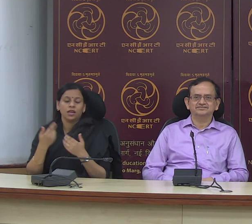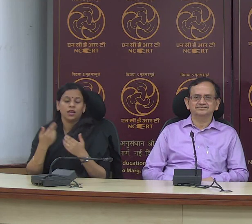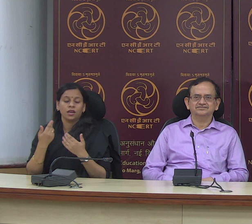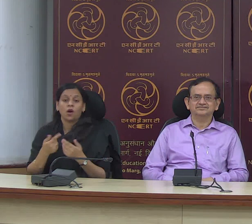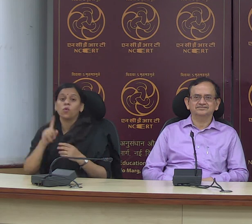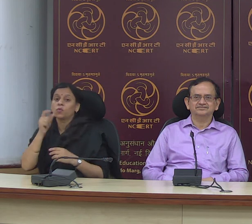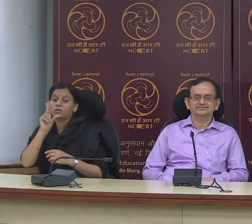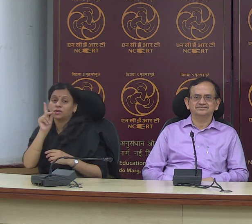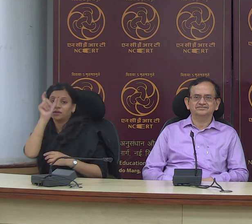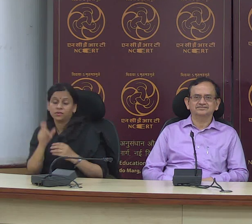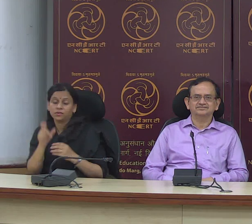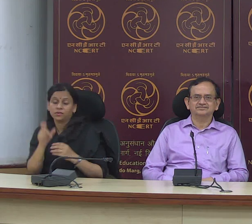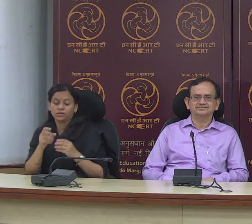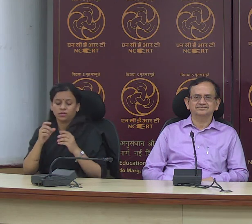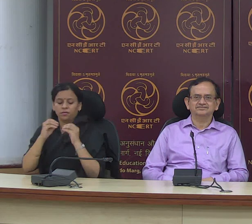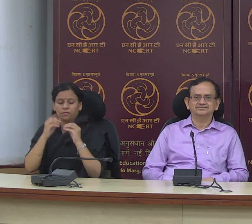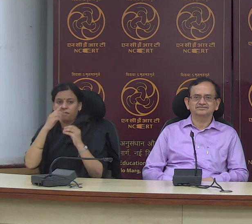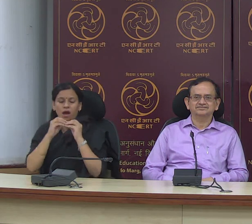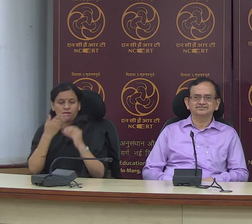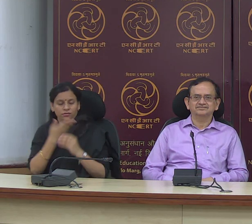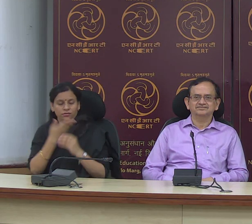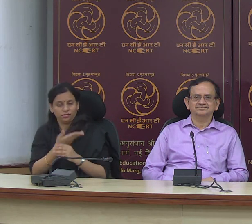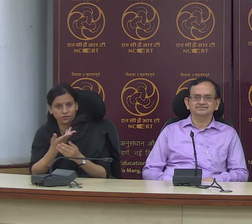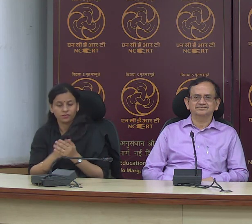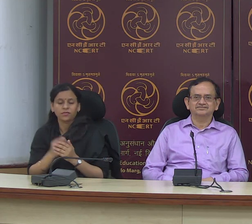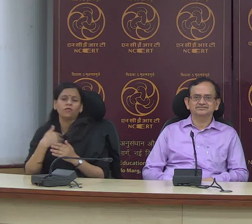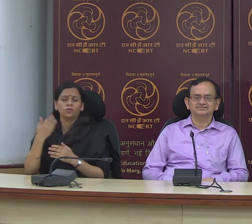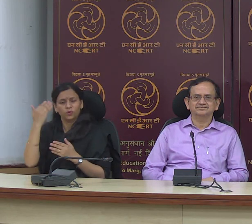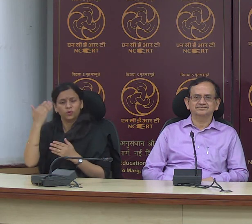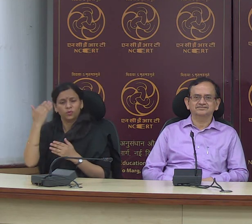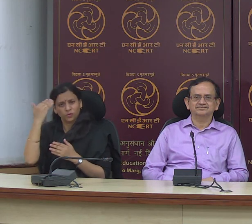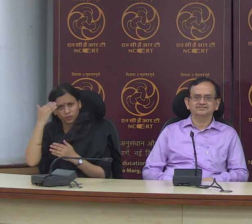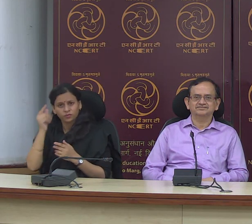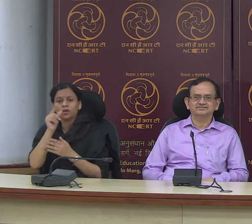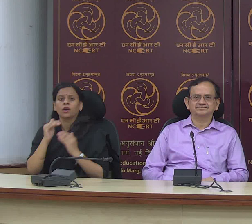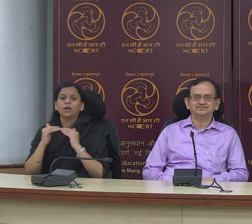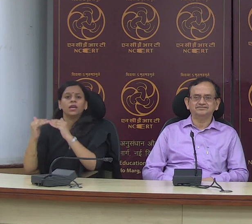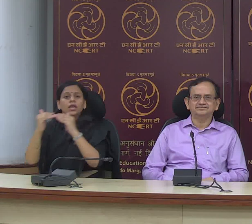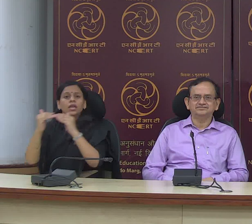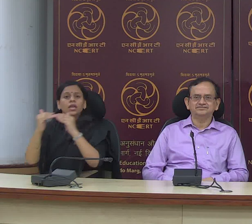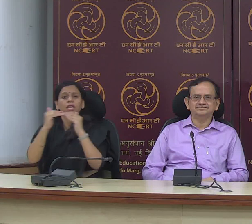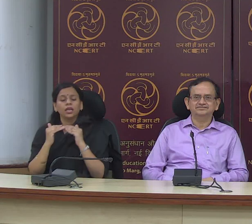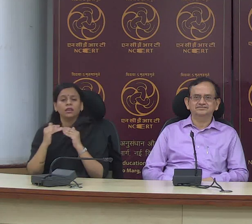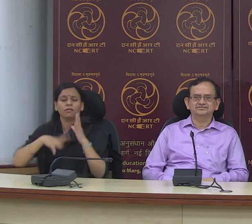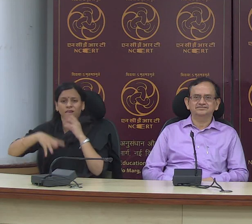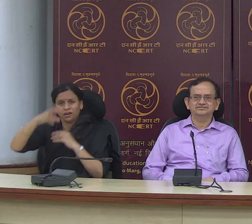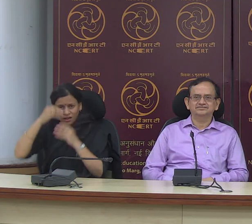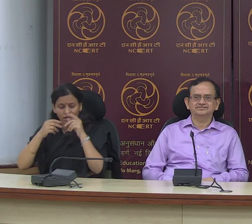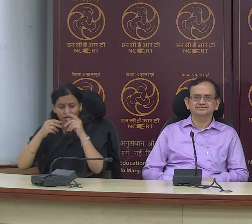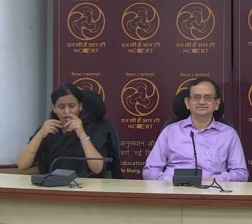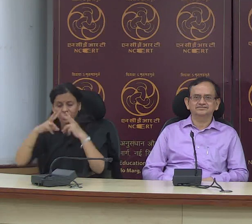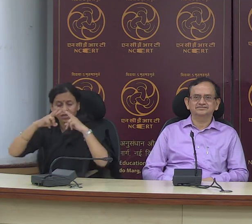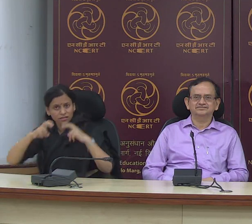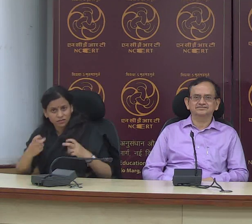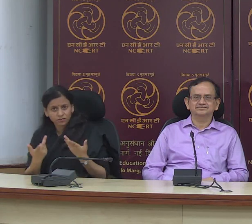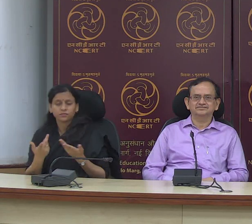भी यहाँ मौजूद हैं। तो आपसे मैं ये जान लेना चाहता हूँ कि जब हम बात करते हैं यूनिवर्सल डिज़ाइन लर्निंग की, और इसके अलावा रिसर्च